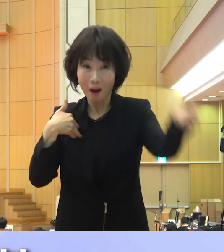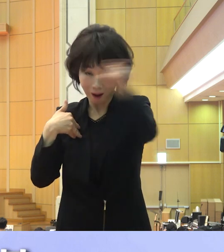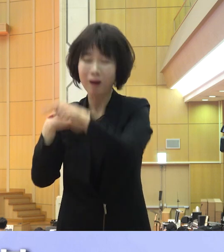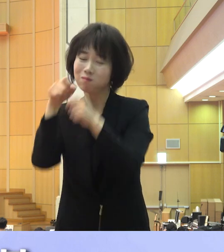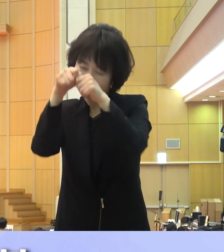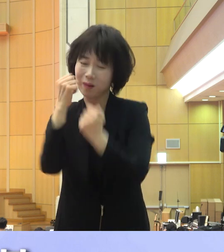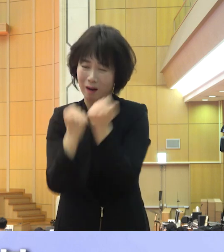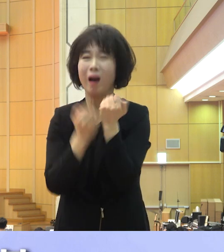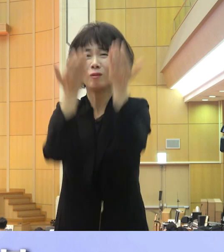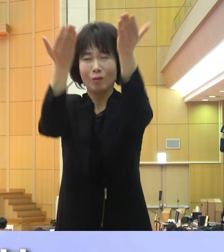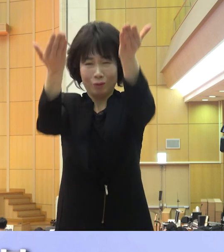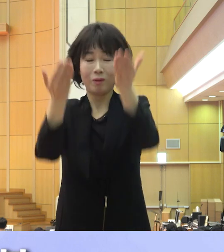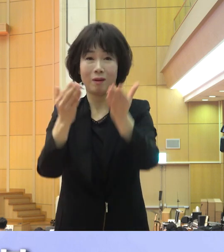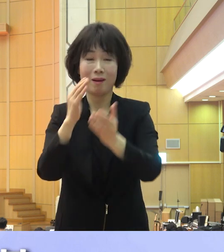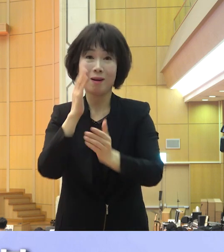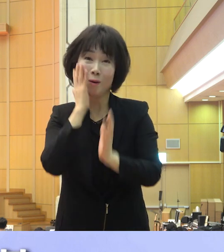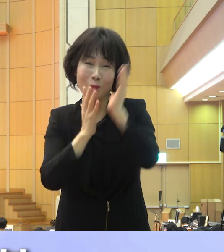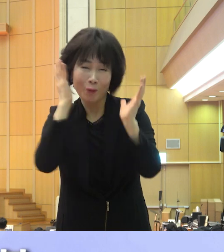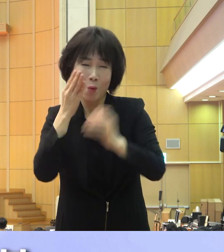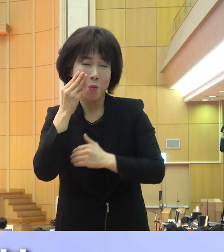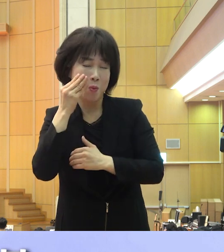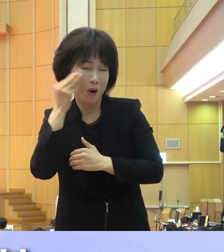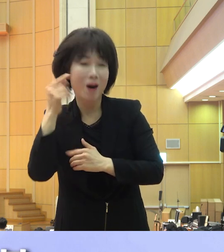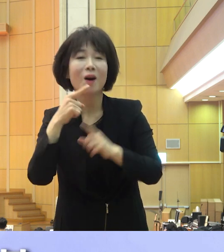세상 사람들은 모르리.